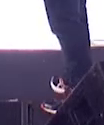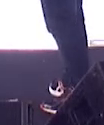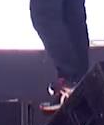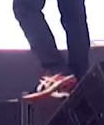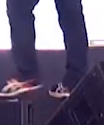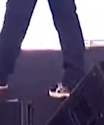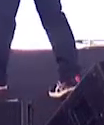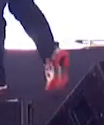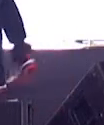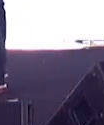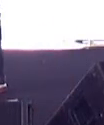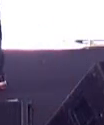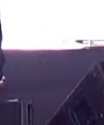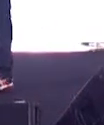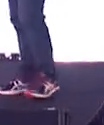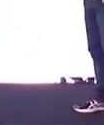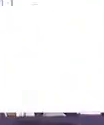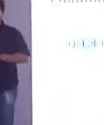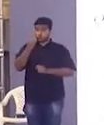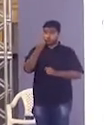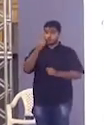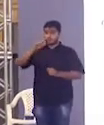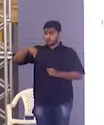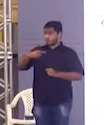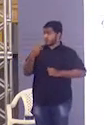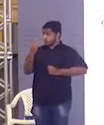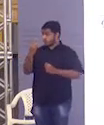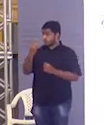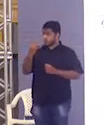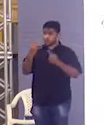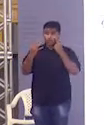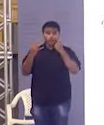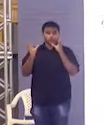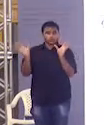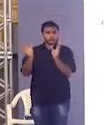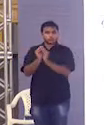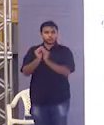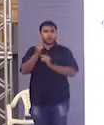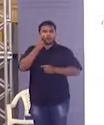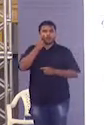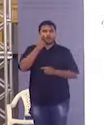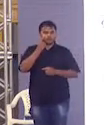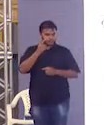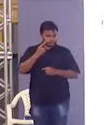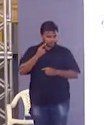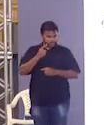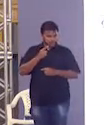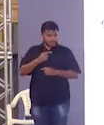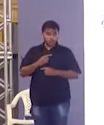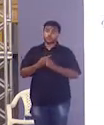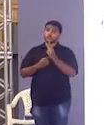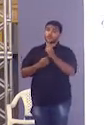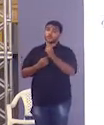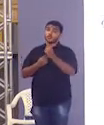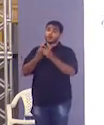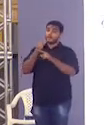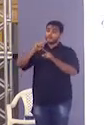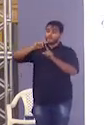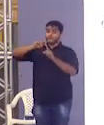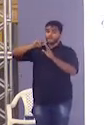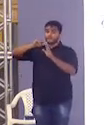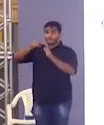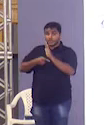aqui, pessoal, o 1, que está contornado de azul, ele é a parte inteira, e o 4 é